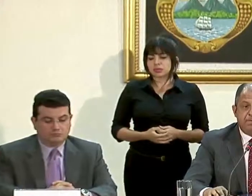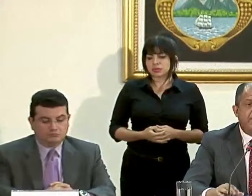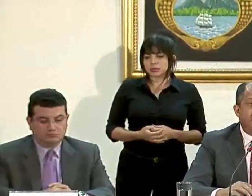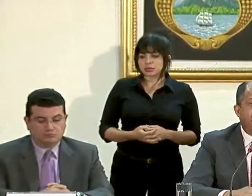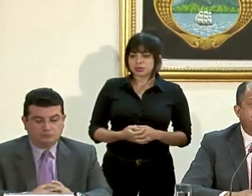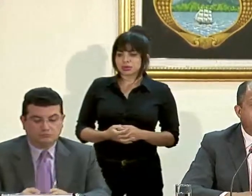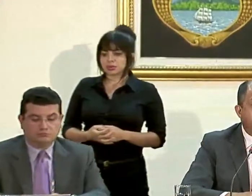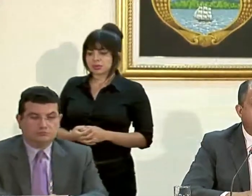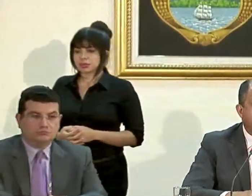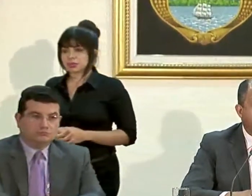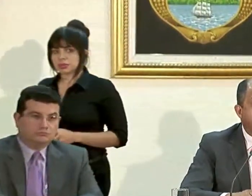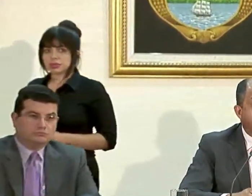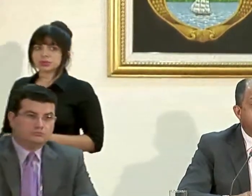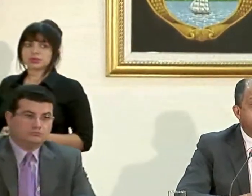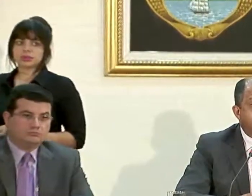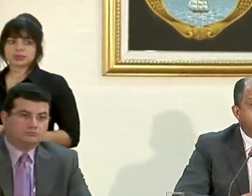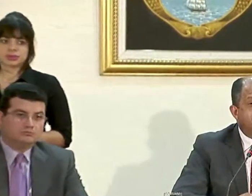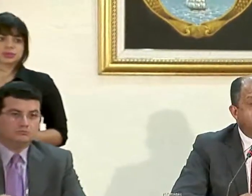AmeliaRueda.com.